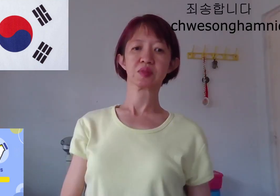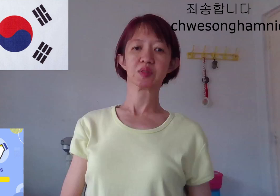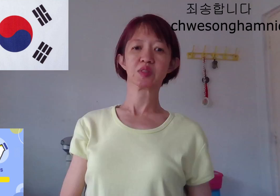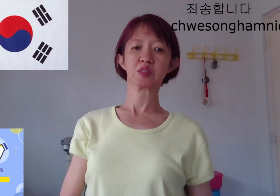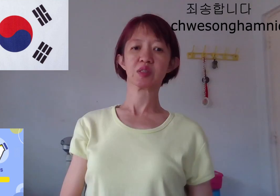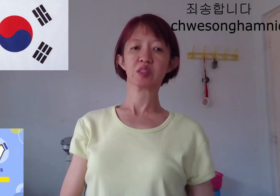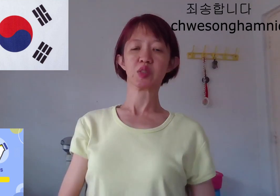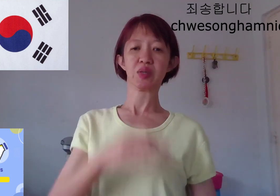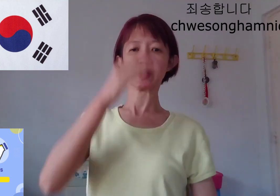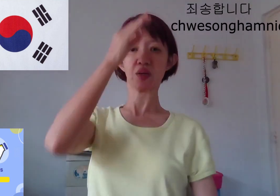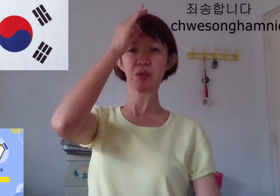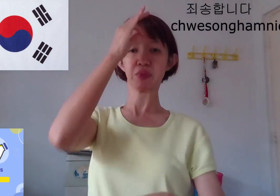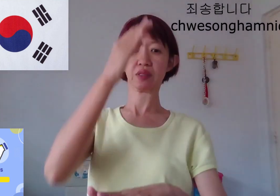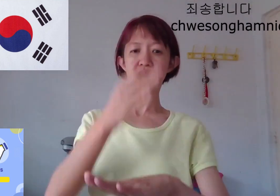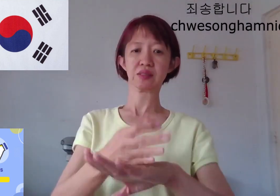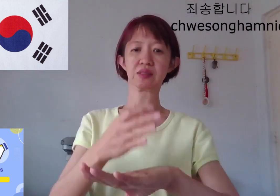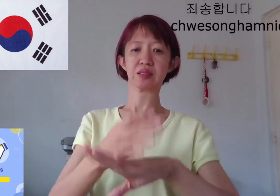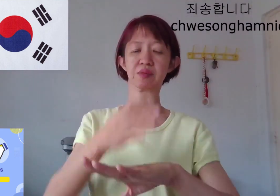Or 죄송합니다. It's the same.